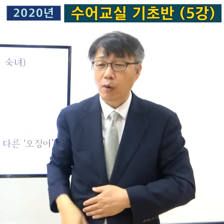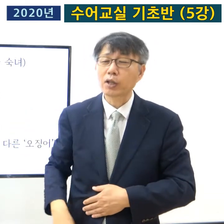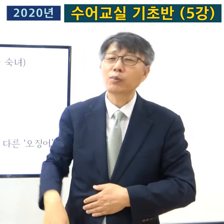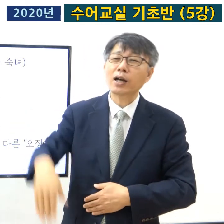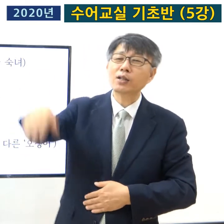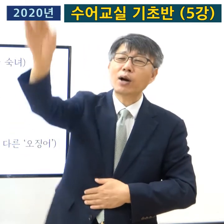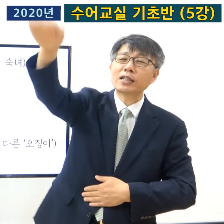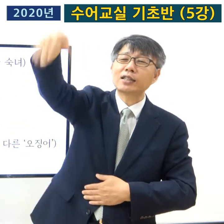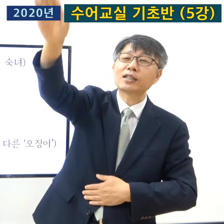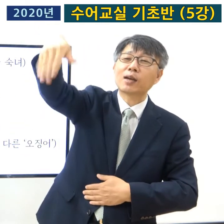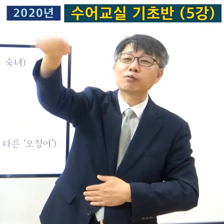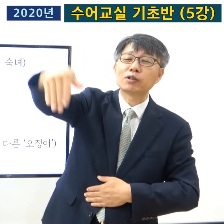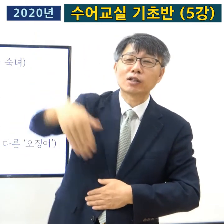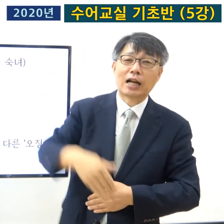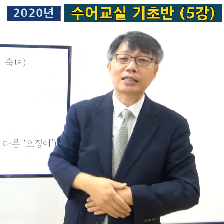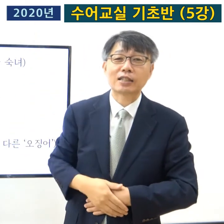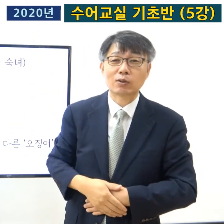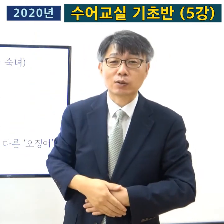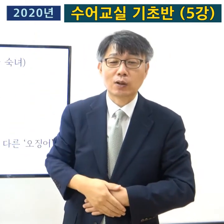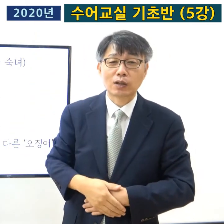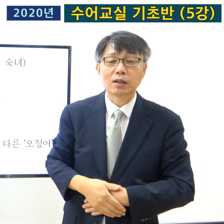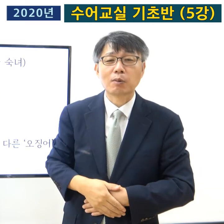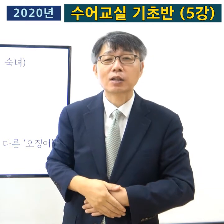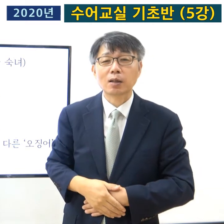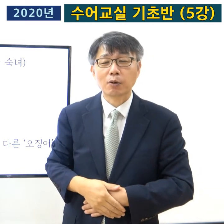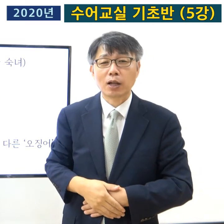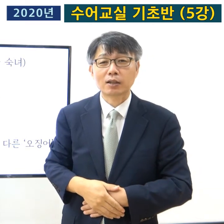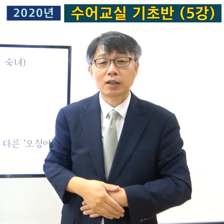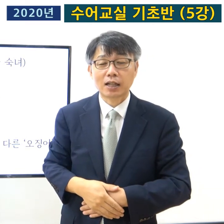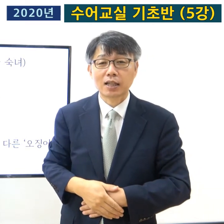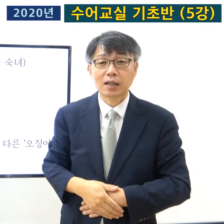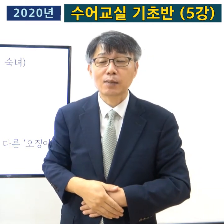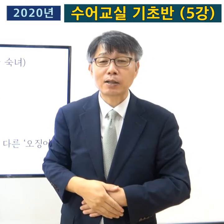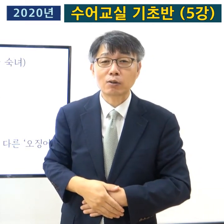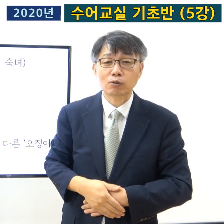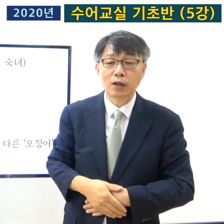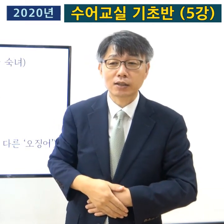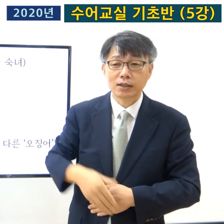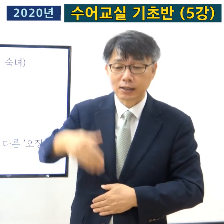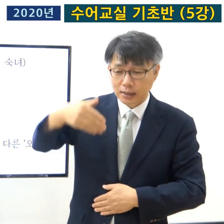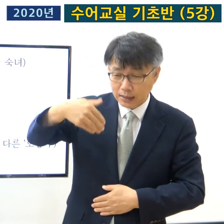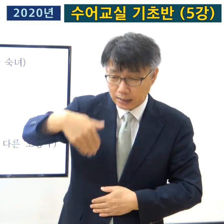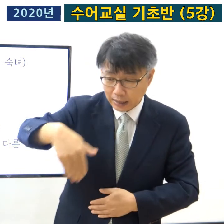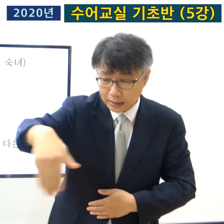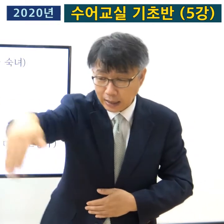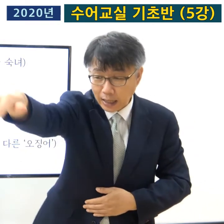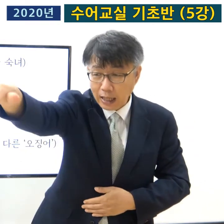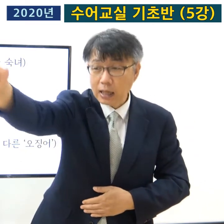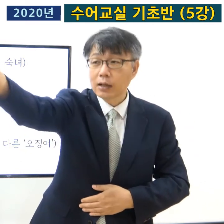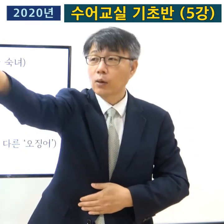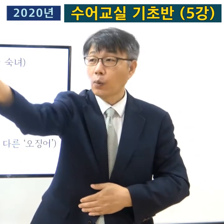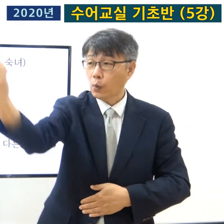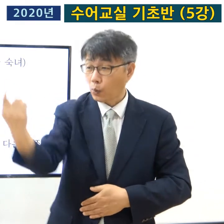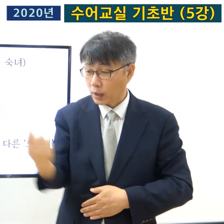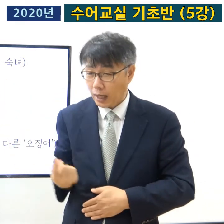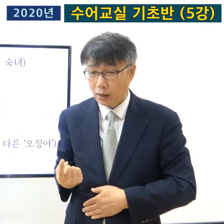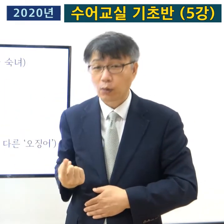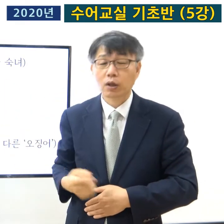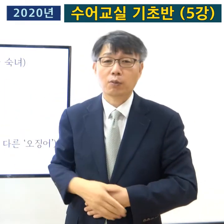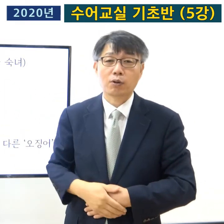와 할 때는 이렇게 부르는 건 아시겠죠? 그죠? 뭐 그렇게 표현하는 것도 할 텐데, 일반적으로 수화는 가다, 오다. 이렇게 표현해